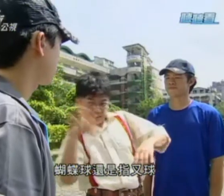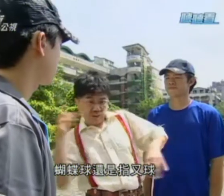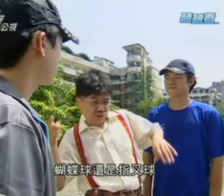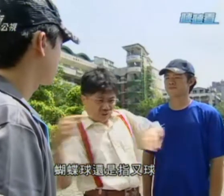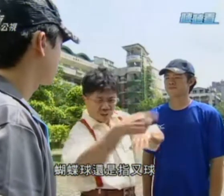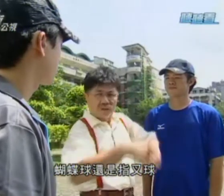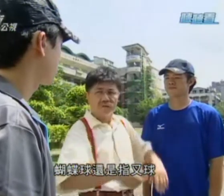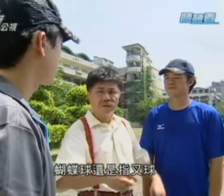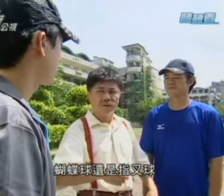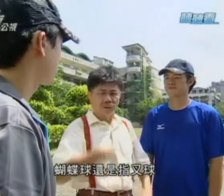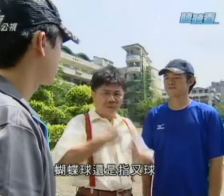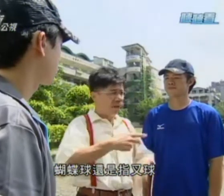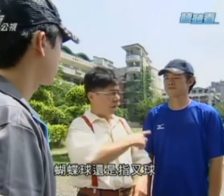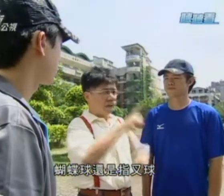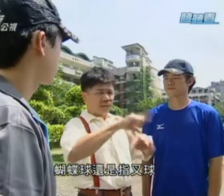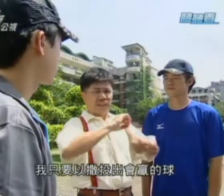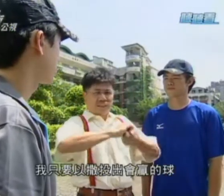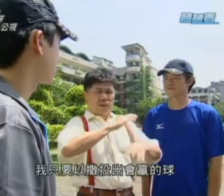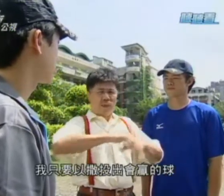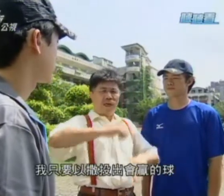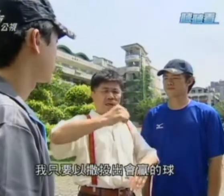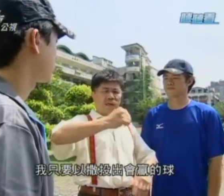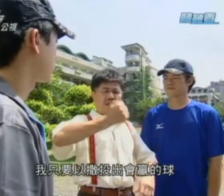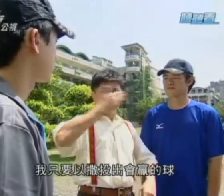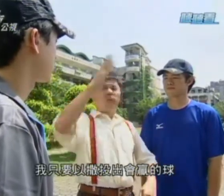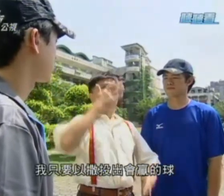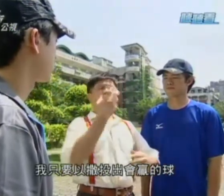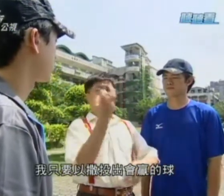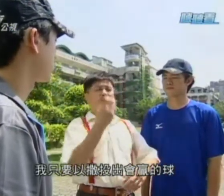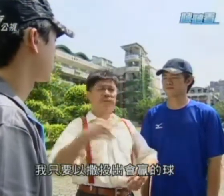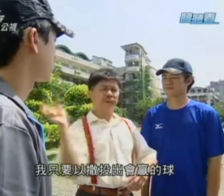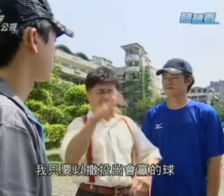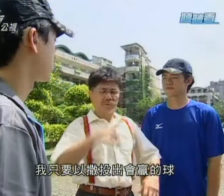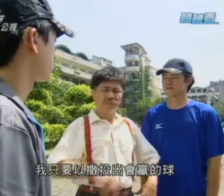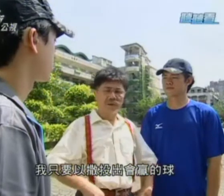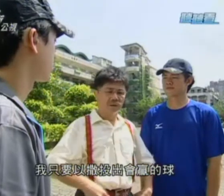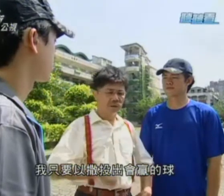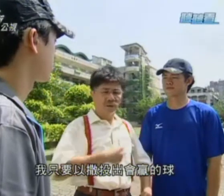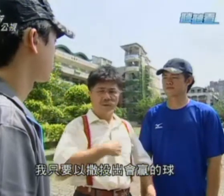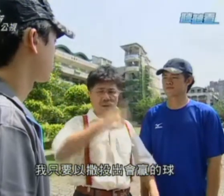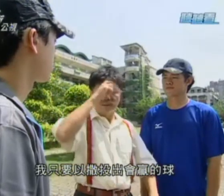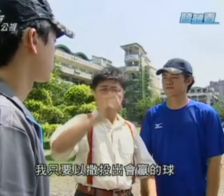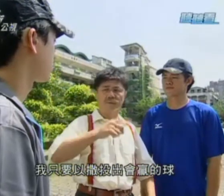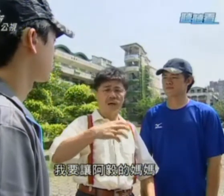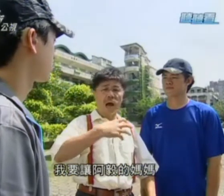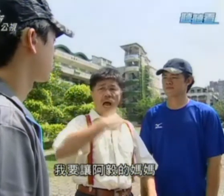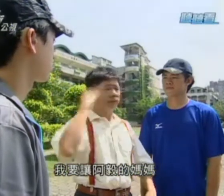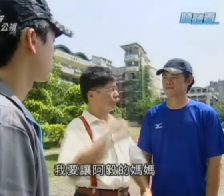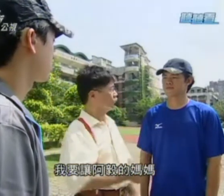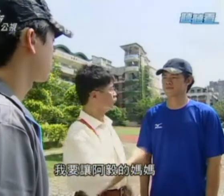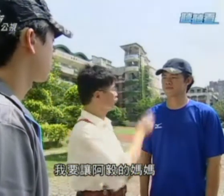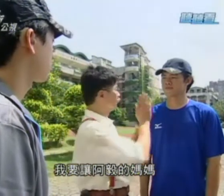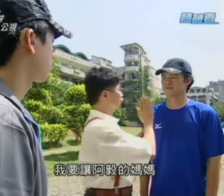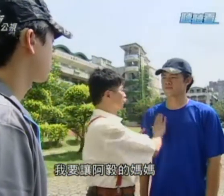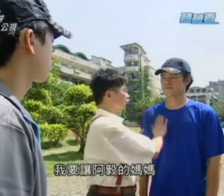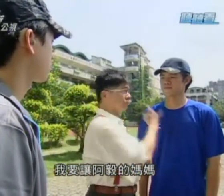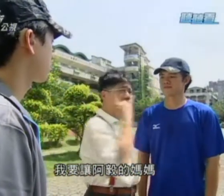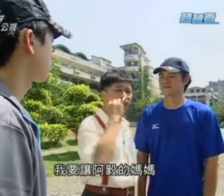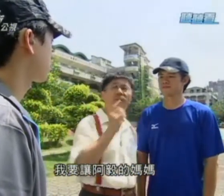叉球，我只要以萨投出会赢的球。 要让阿义的